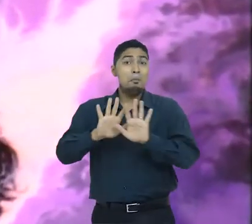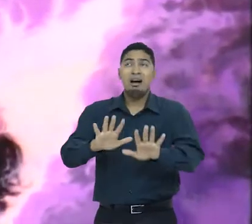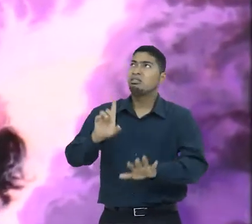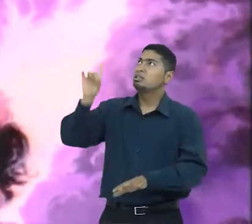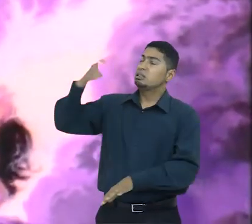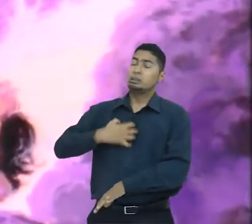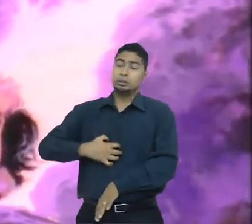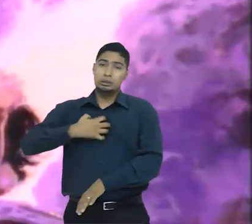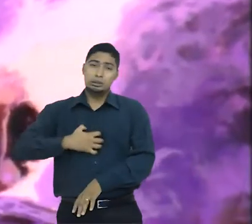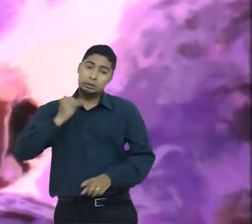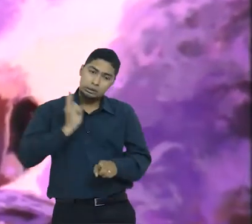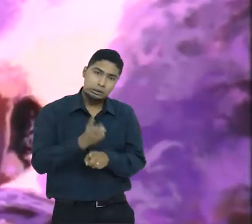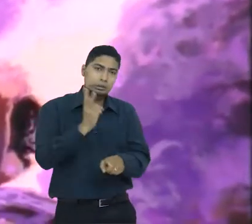sempre sobre ele.